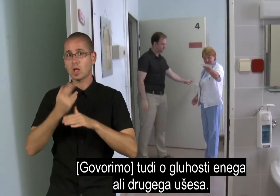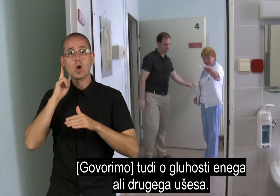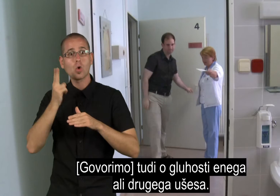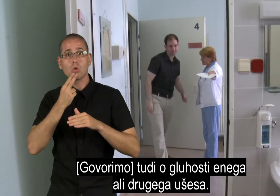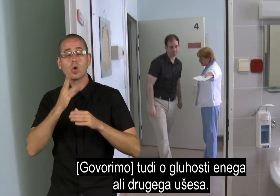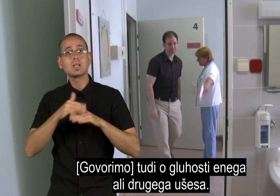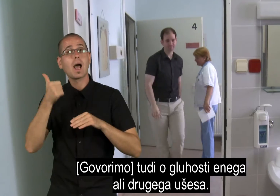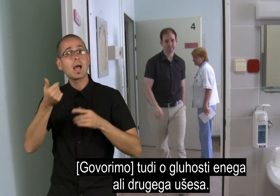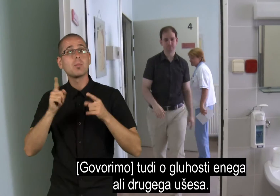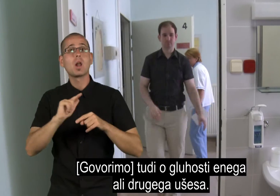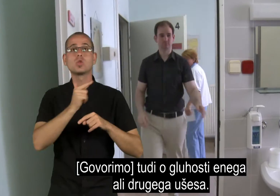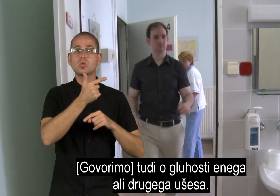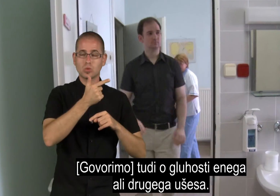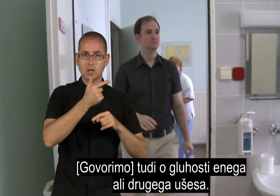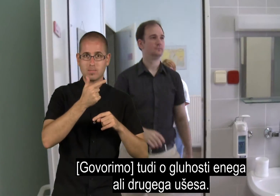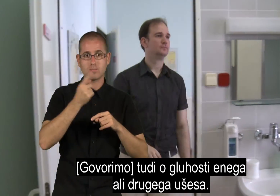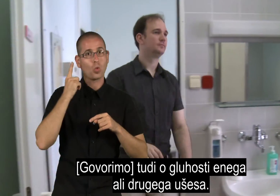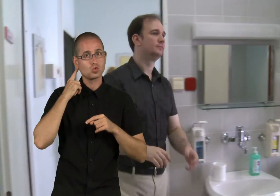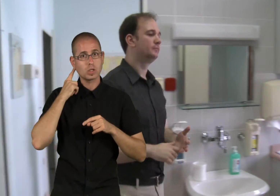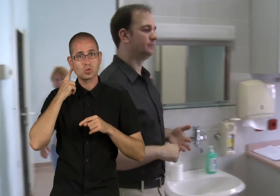gluhost na enem ali drugem ušesu.